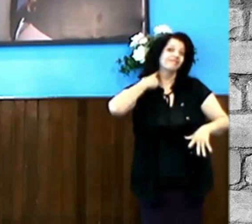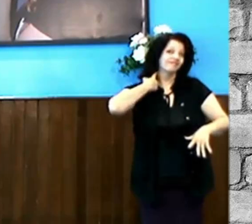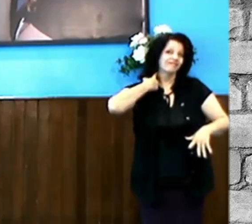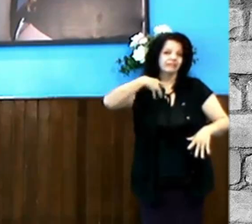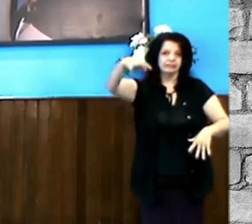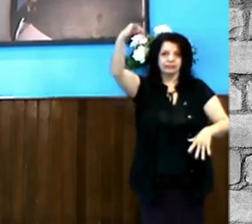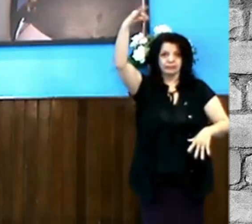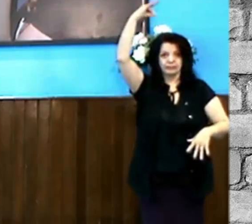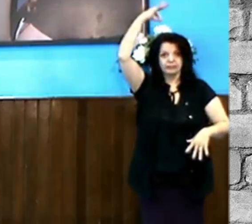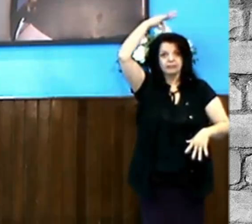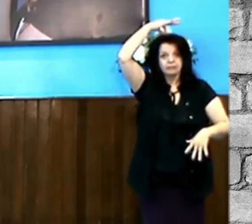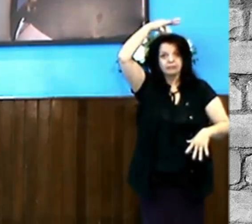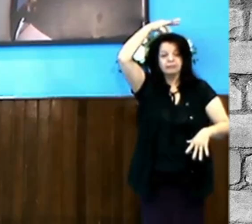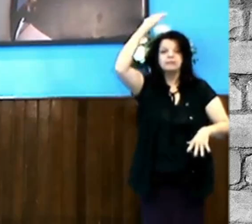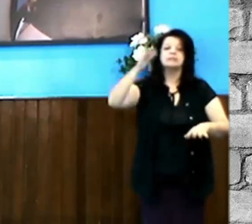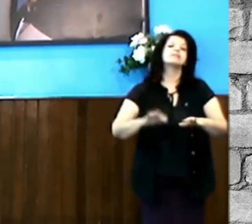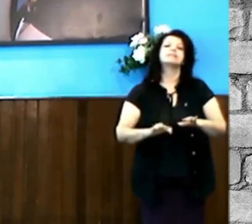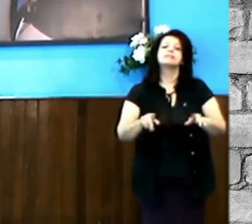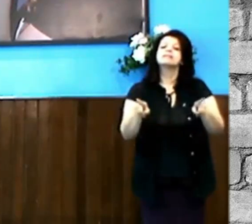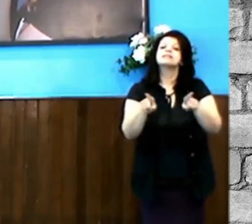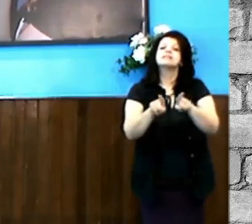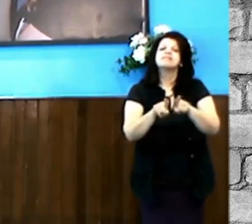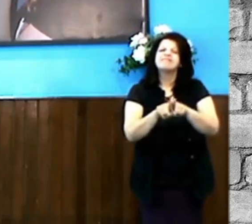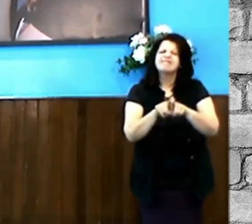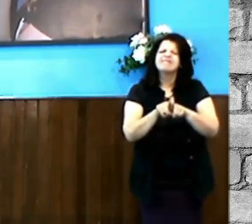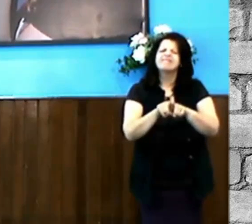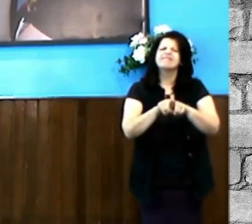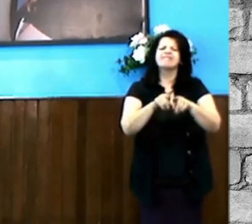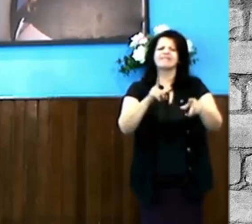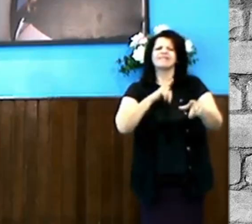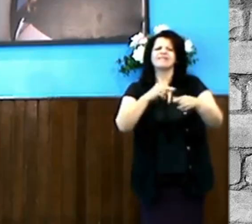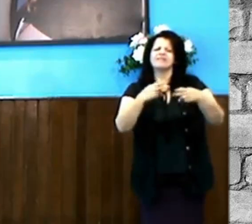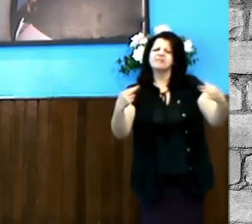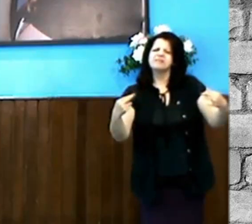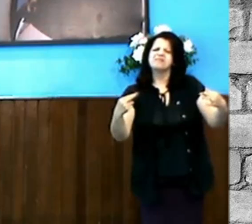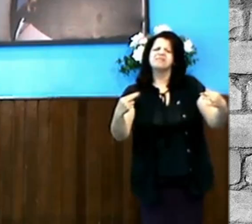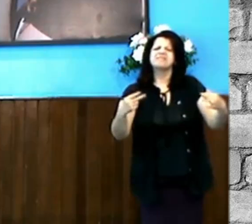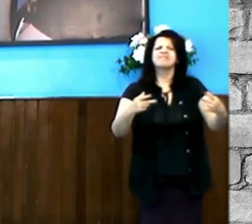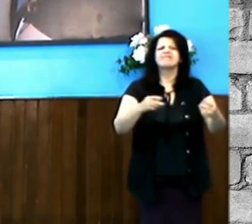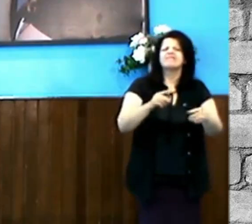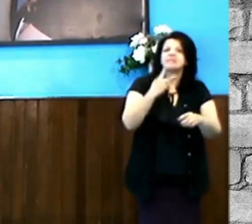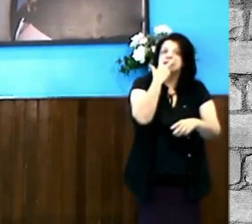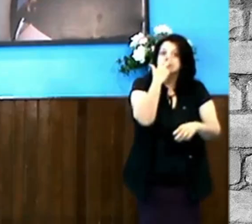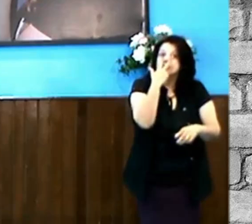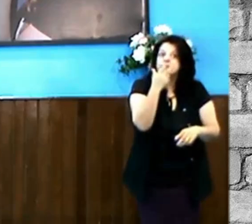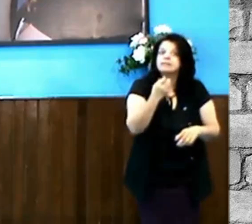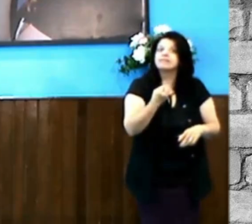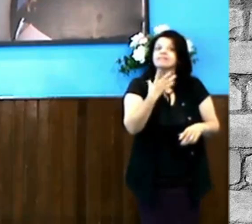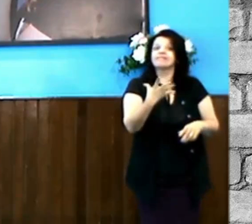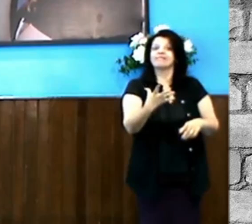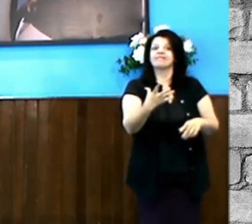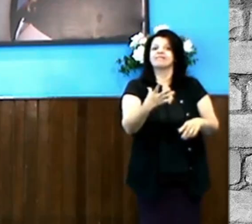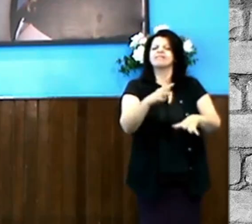espiritual. Finalmente, aquilo que nos intoxica de alguma maneira, que a princípio parece agradável, pode